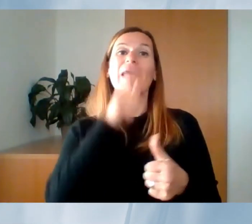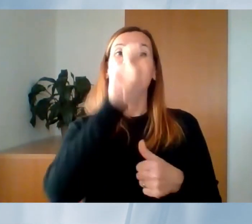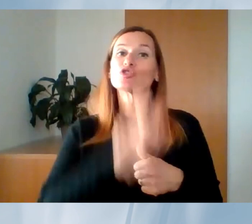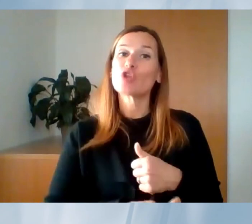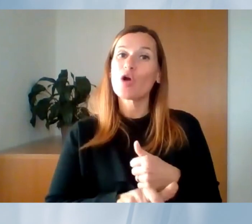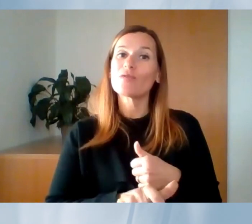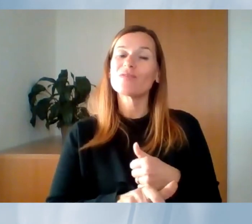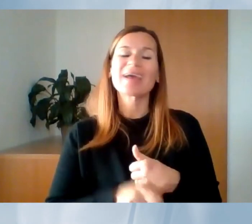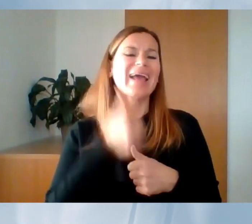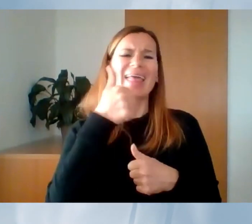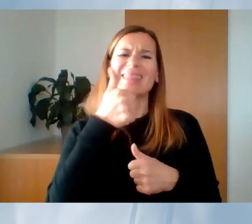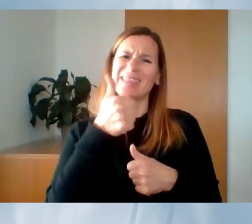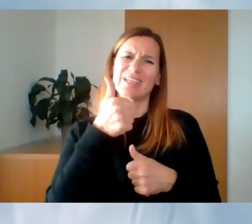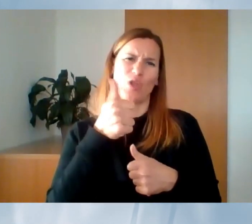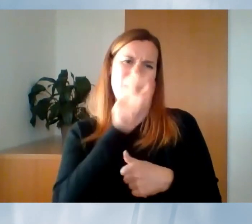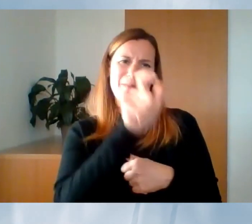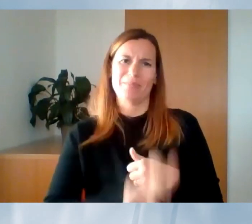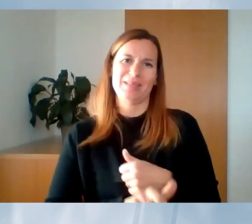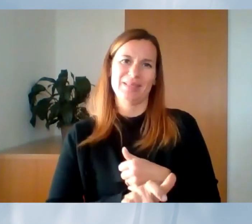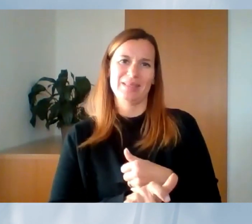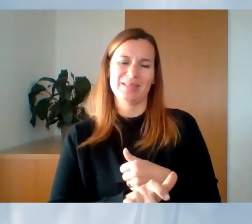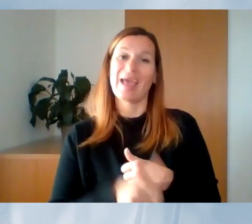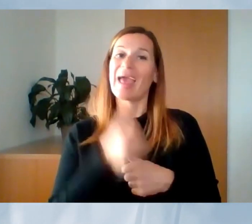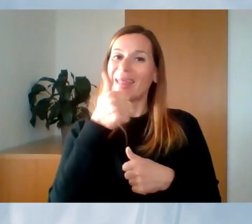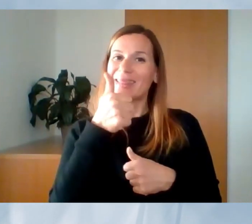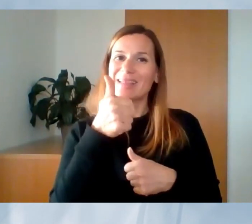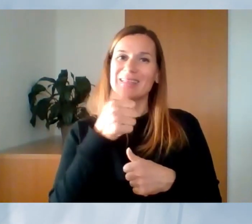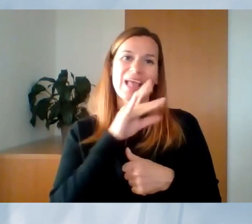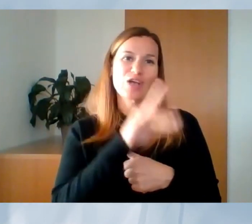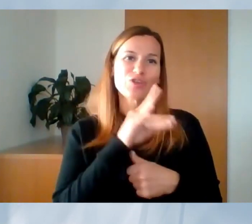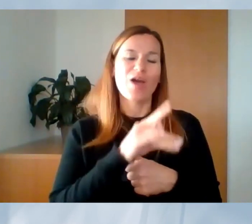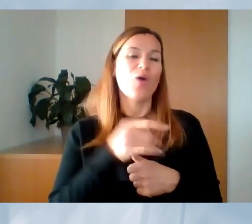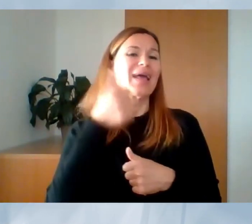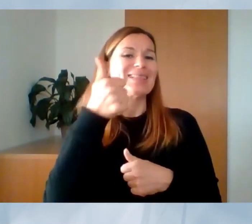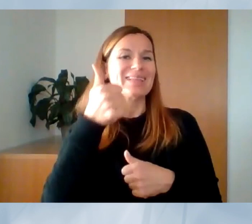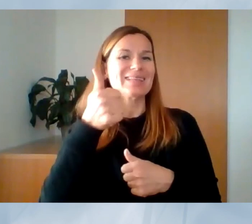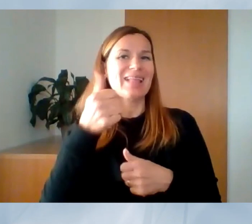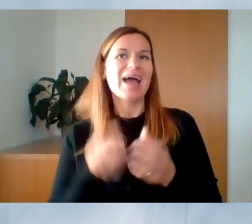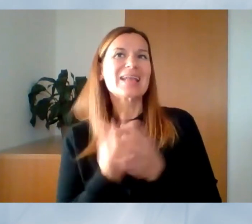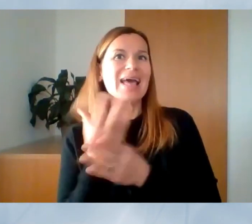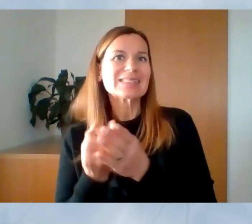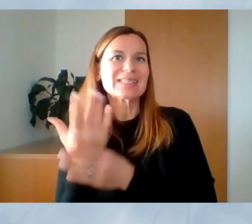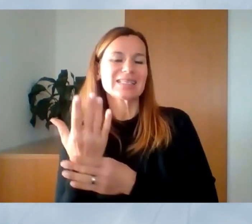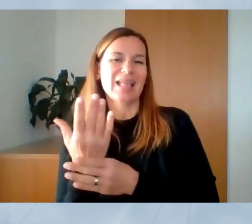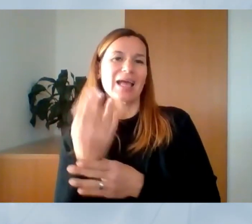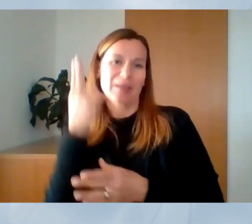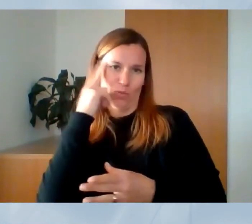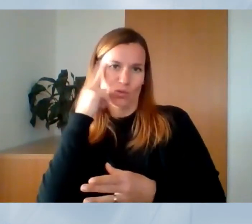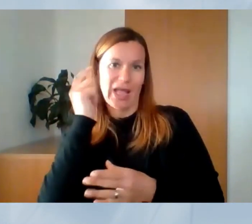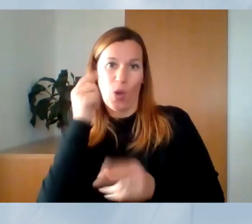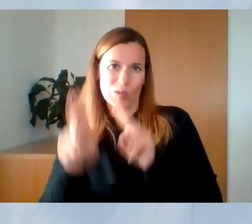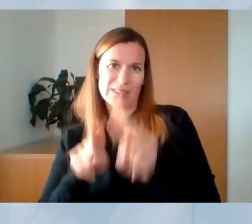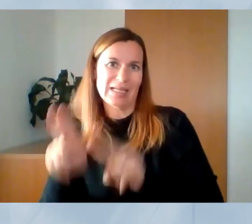je, da je človek edino bitje, edina žival, edina rastlina, ki